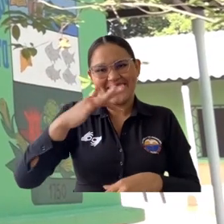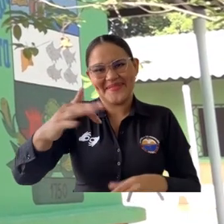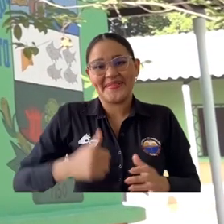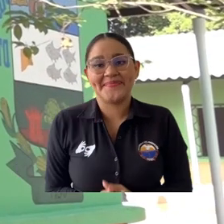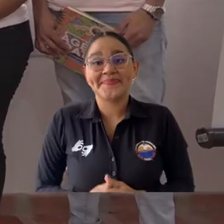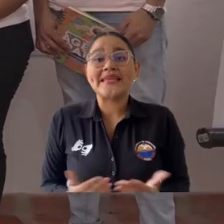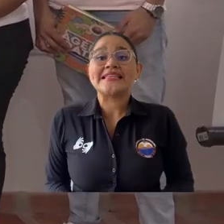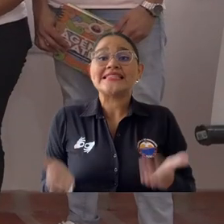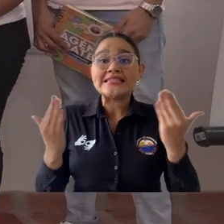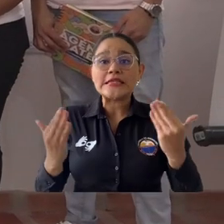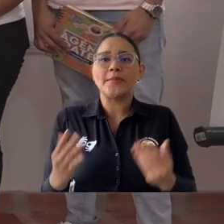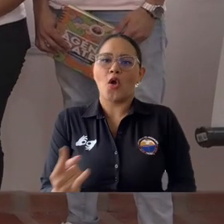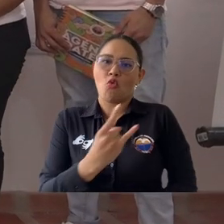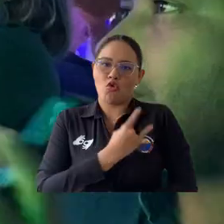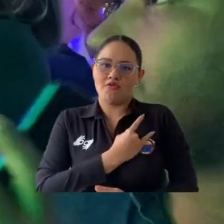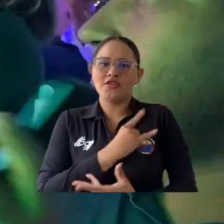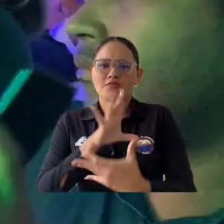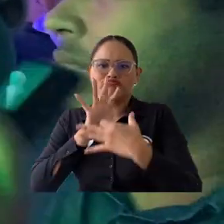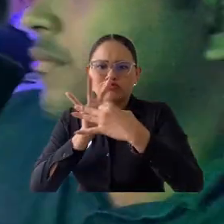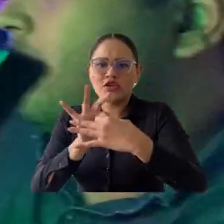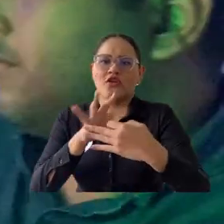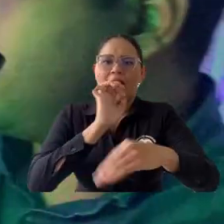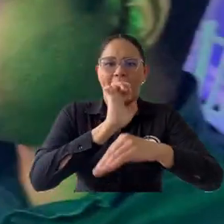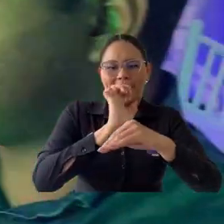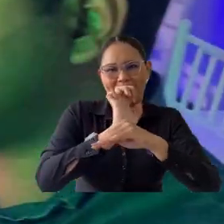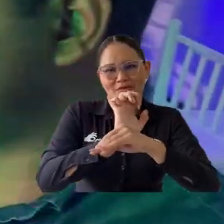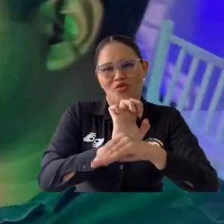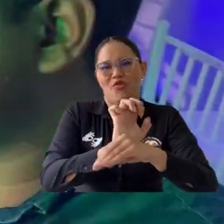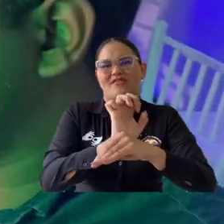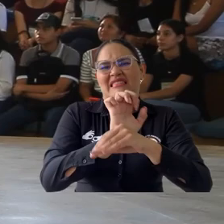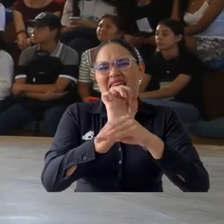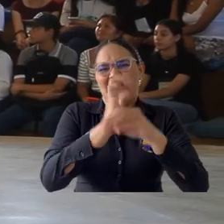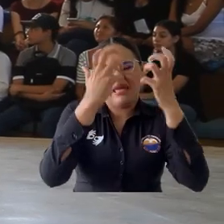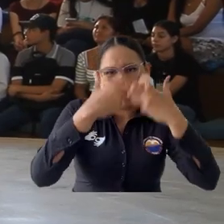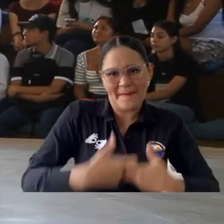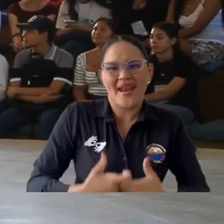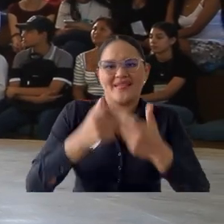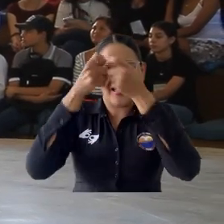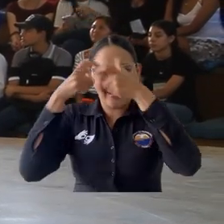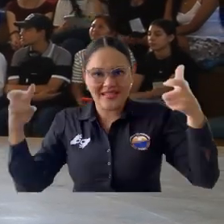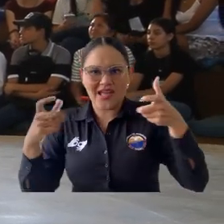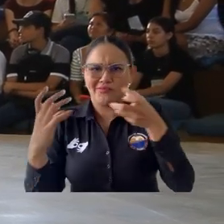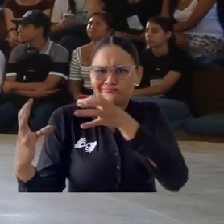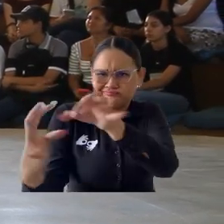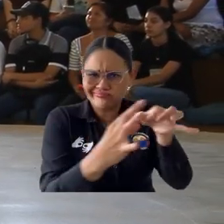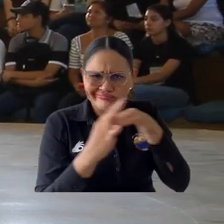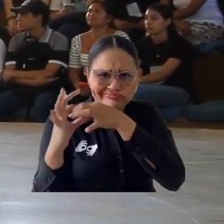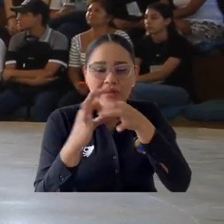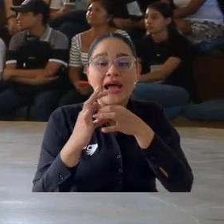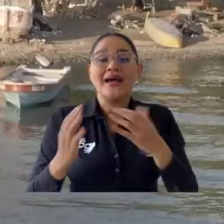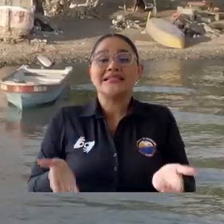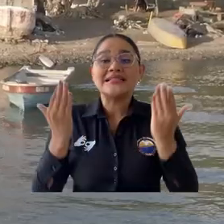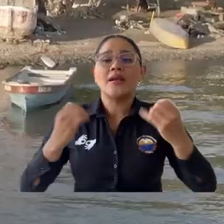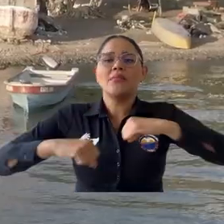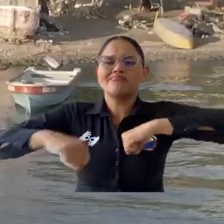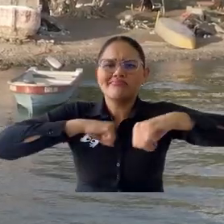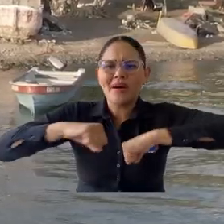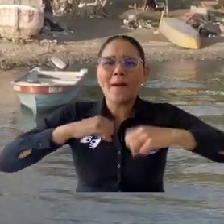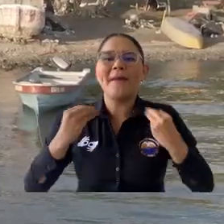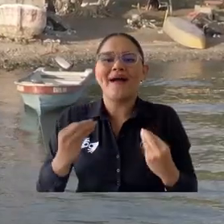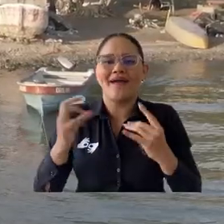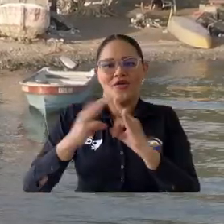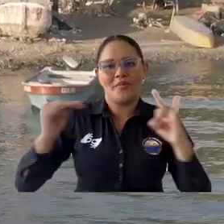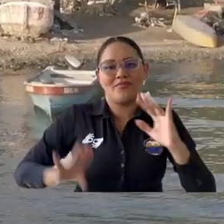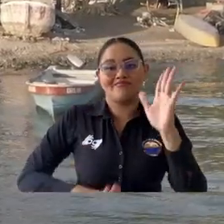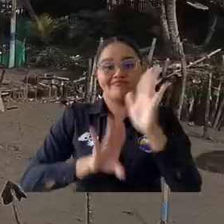ciudad. Gracias a estos relacionamientos entre universidad, empresa, Estado, Unimagdalena puede materializar con mayor asertividad su compromiso